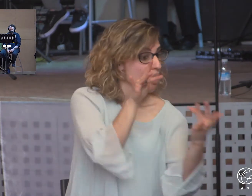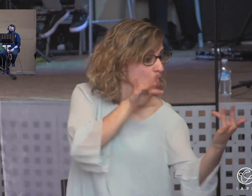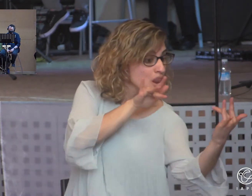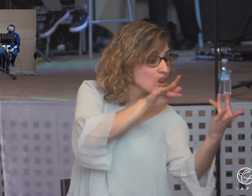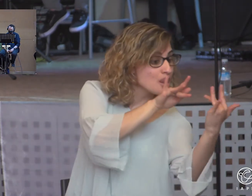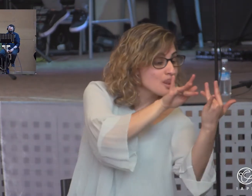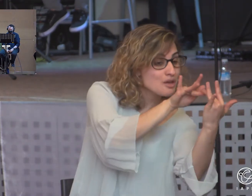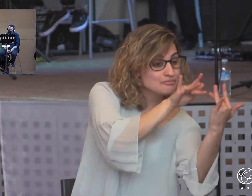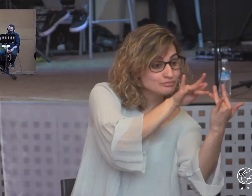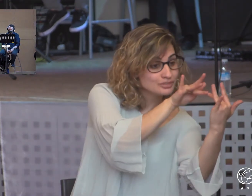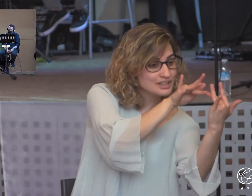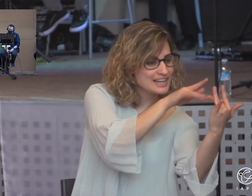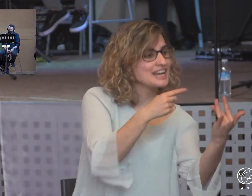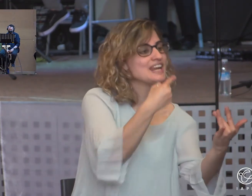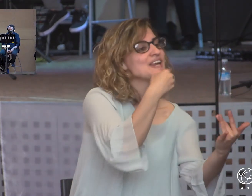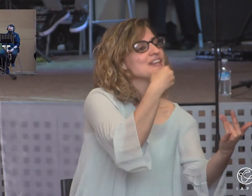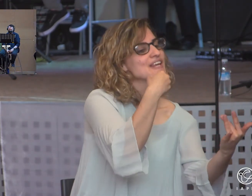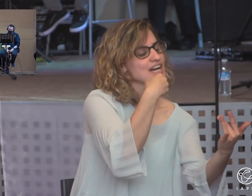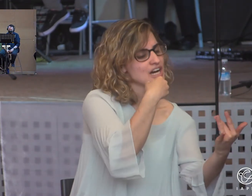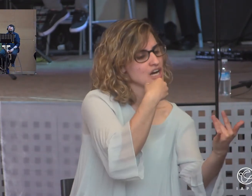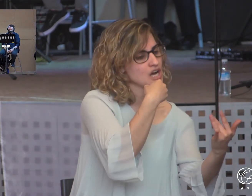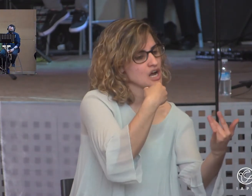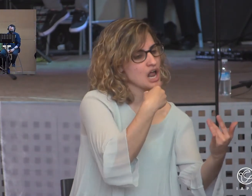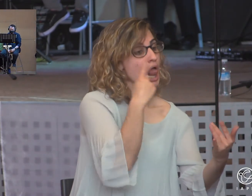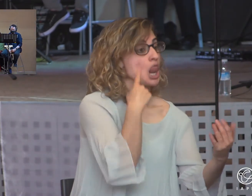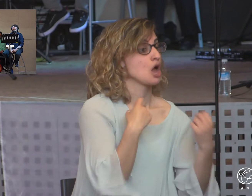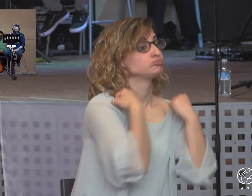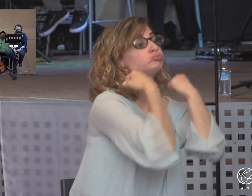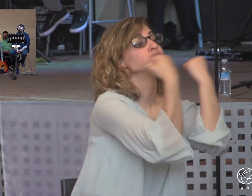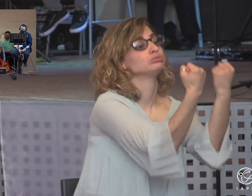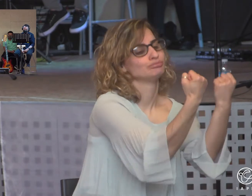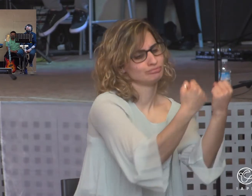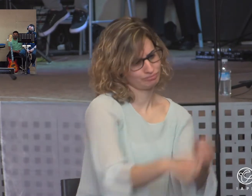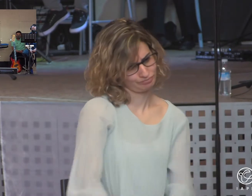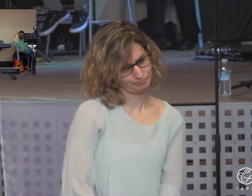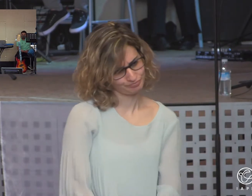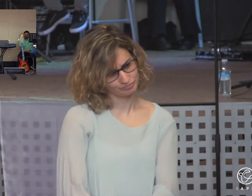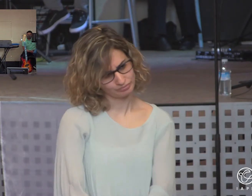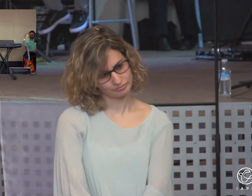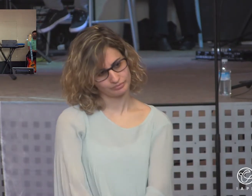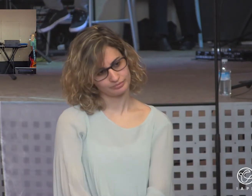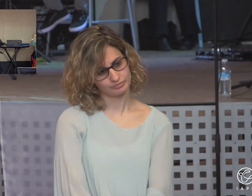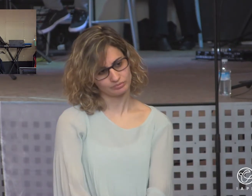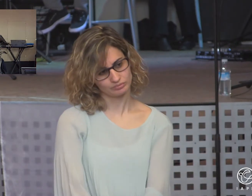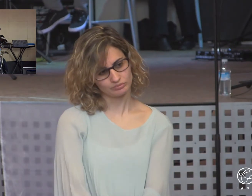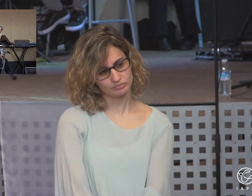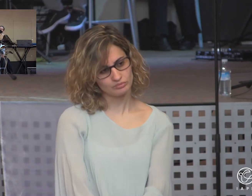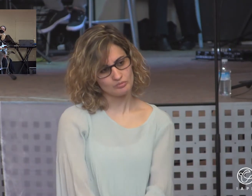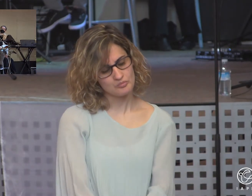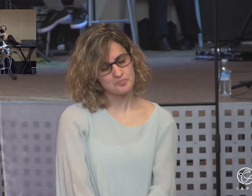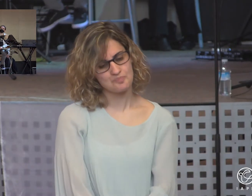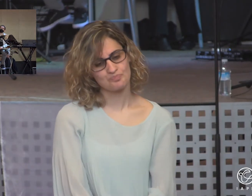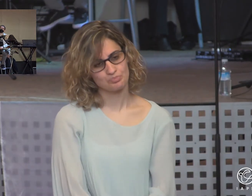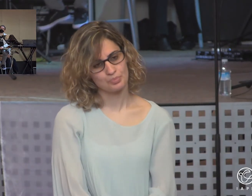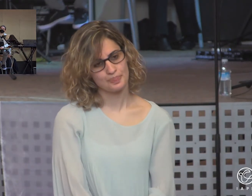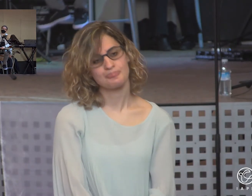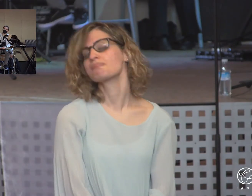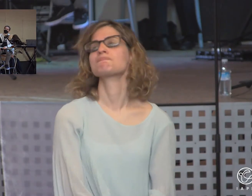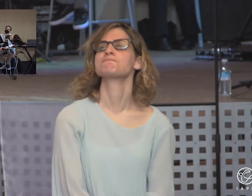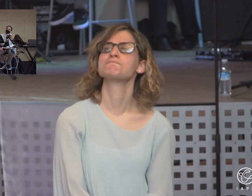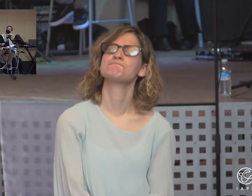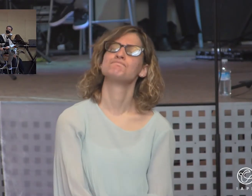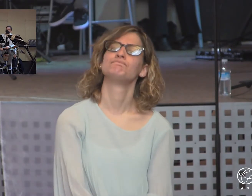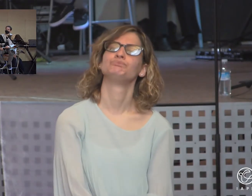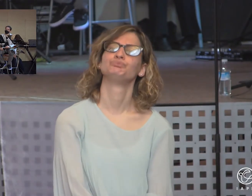sano, sé sano. Quisiera saludar a alguien que nos ve por internet, muy